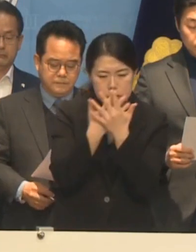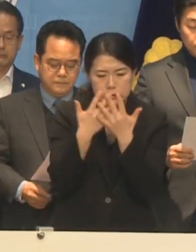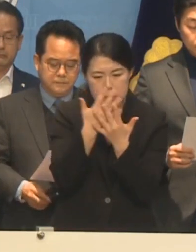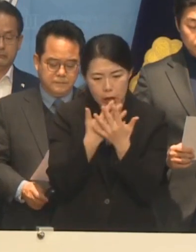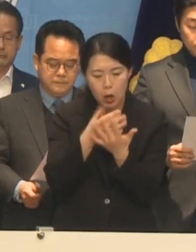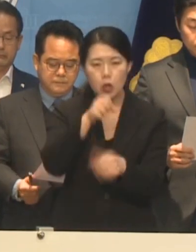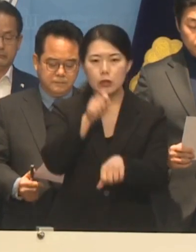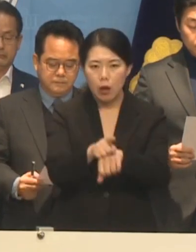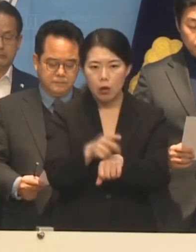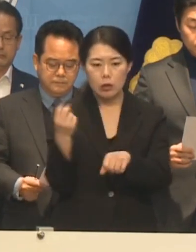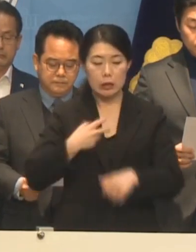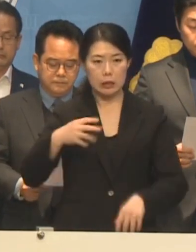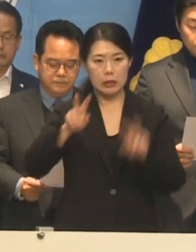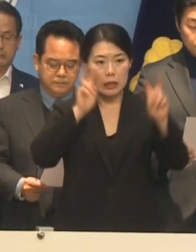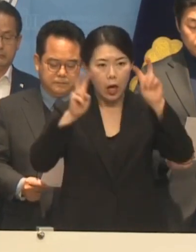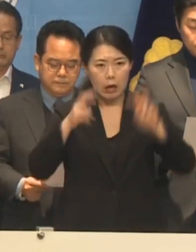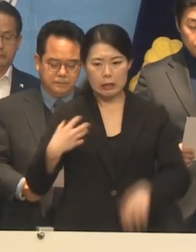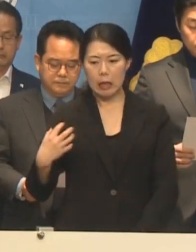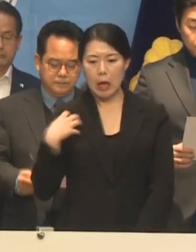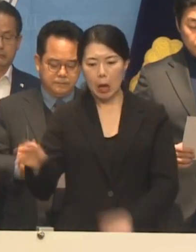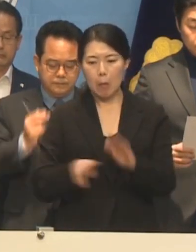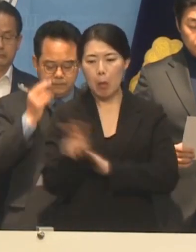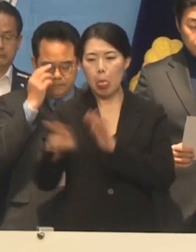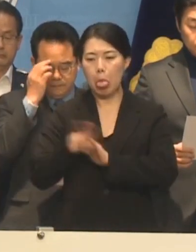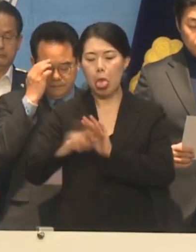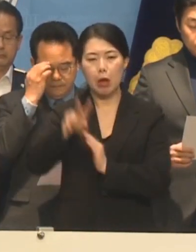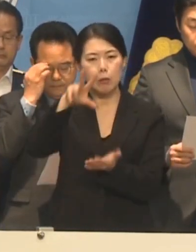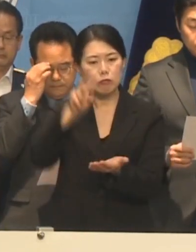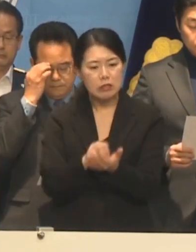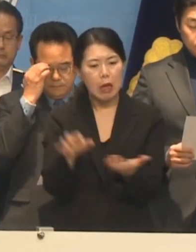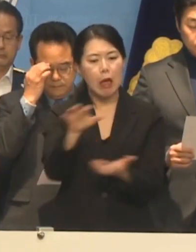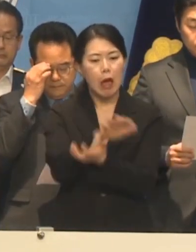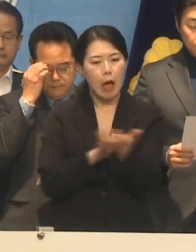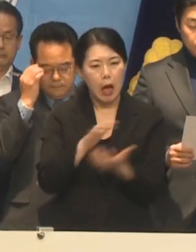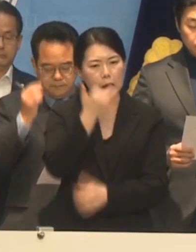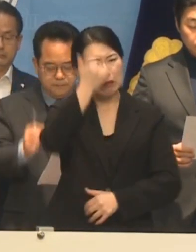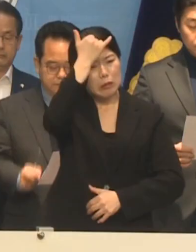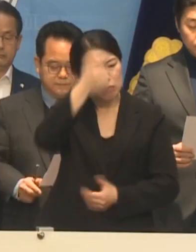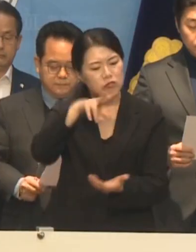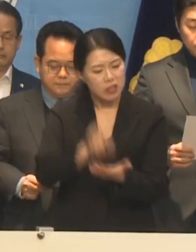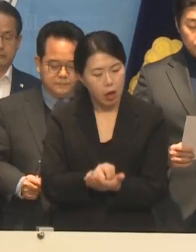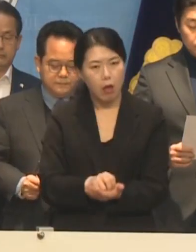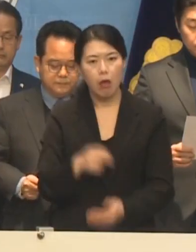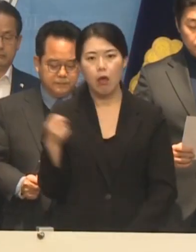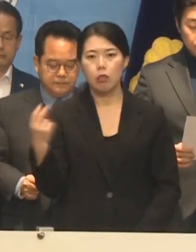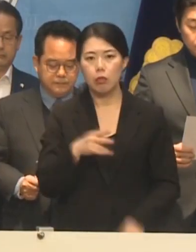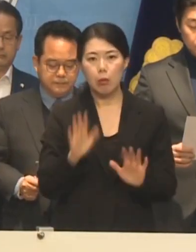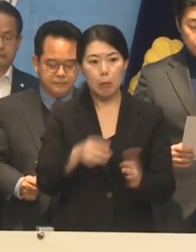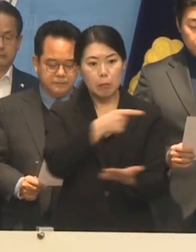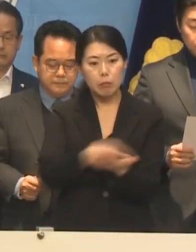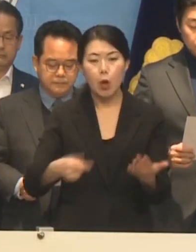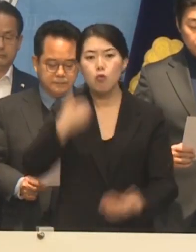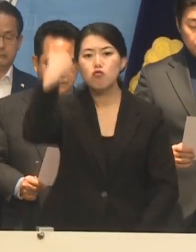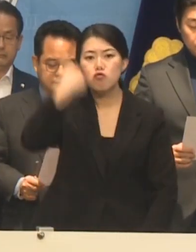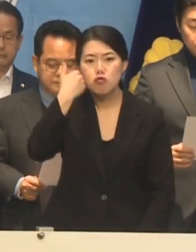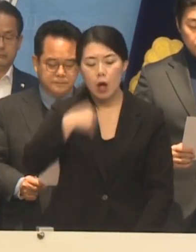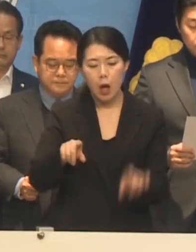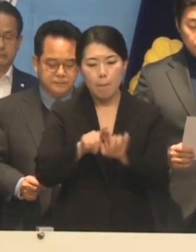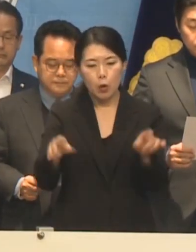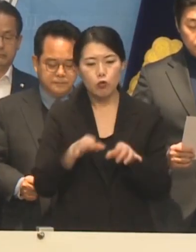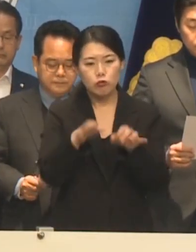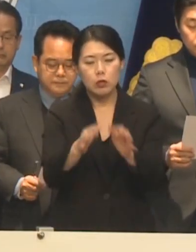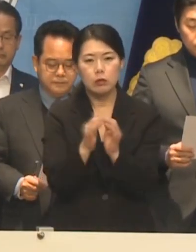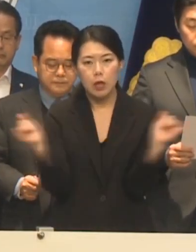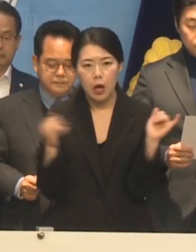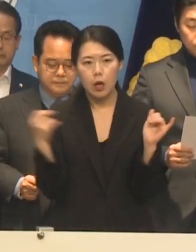기업의 책임 회피가 결합된 심각한 도덕적 해이이며 그 피해는 고스란히 일반 투자자들과